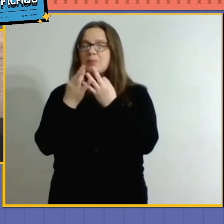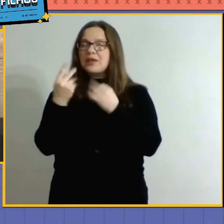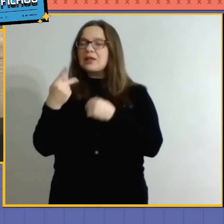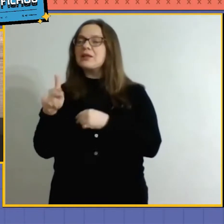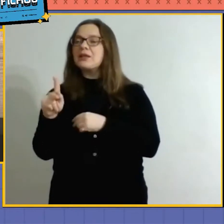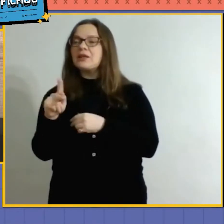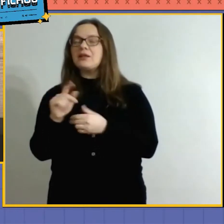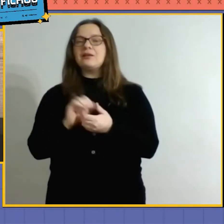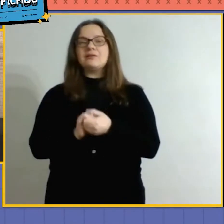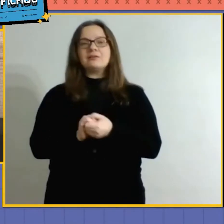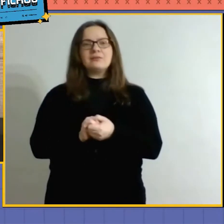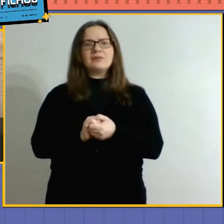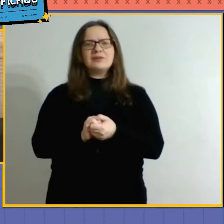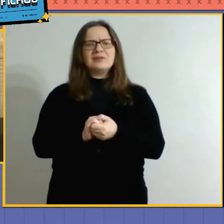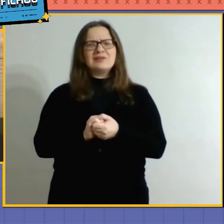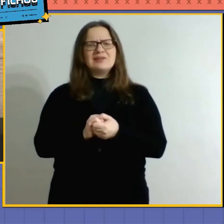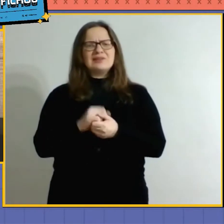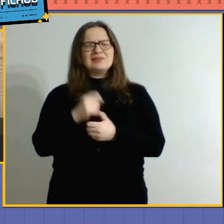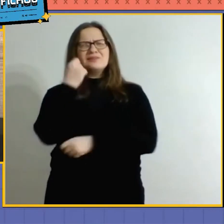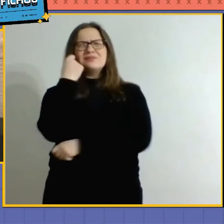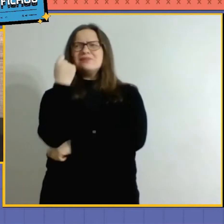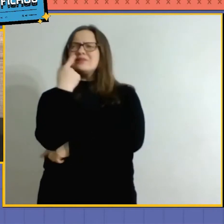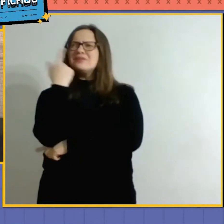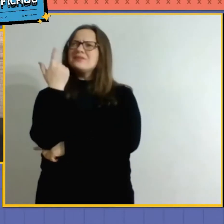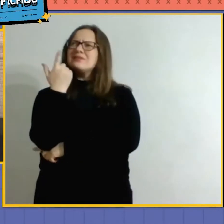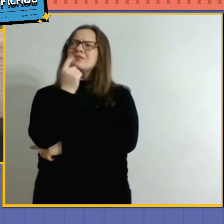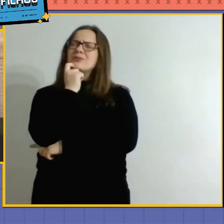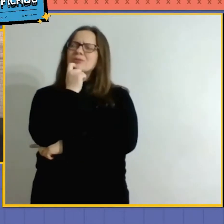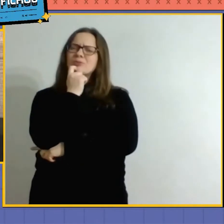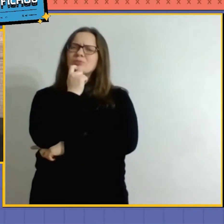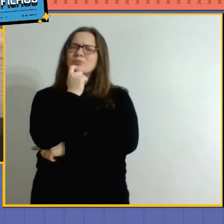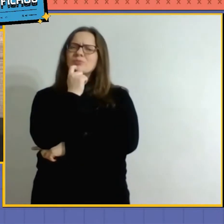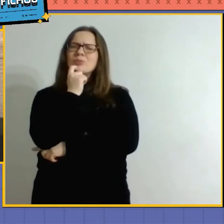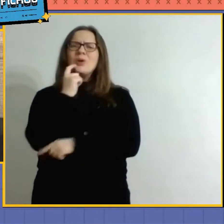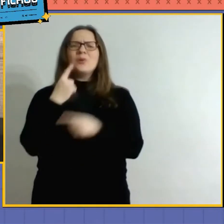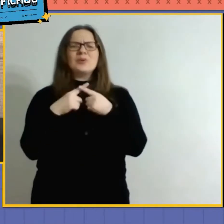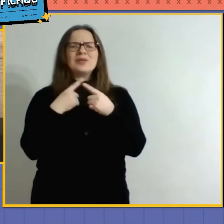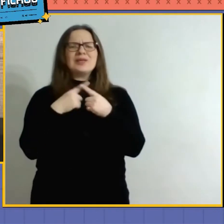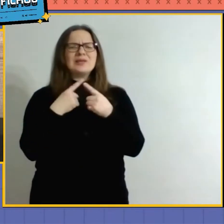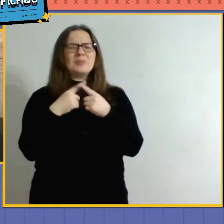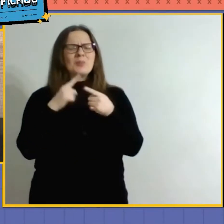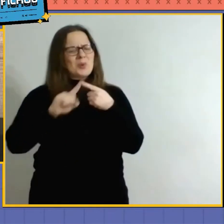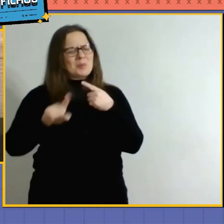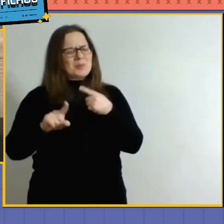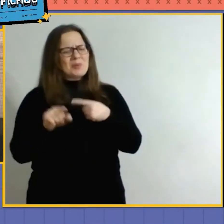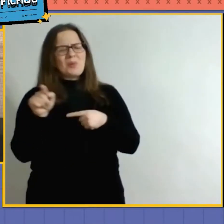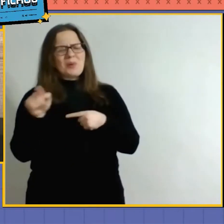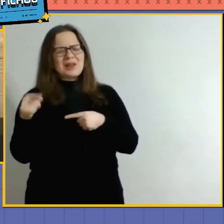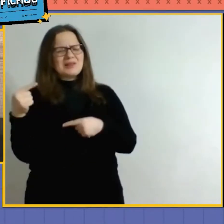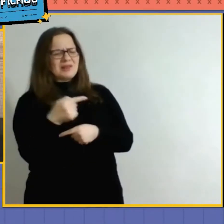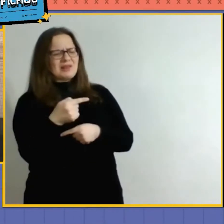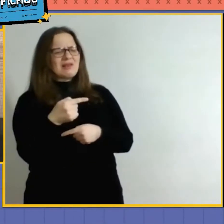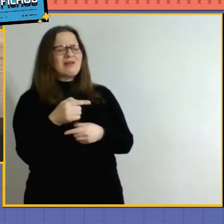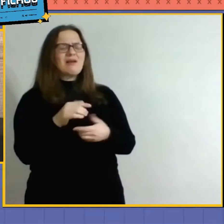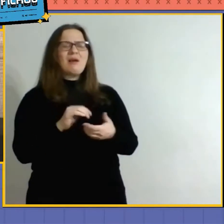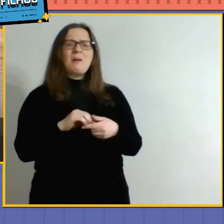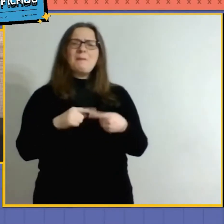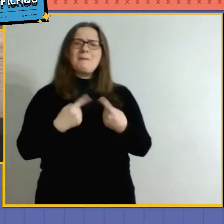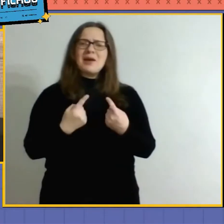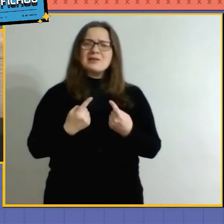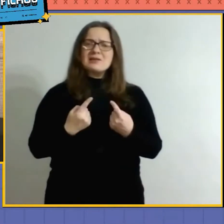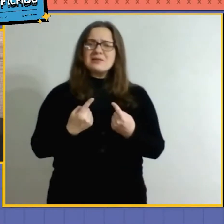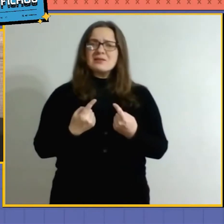a achar estranho Puxa vida a gente não deixou a gente foi duro com ele não deixou eu ir para conferência ele queria tanto